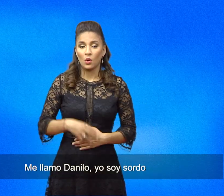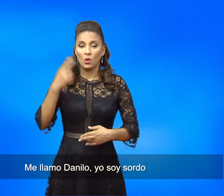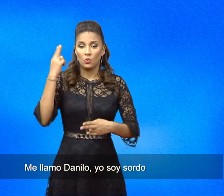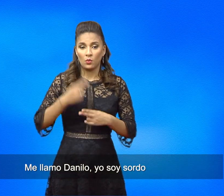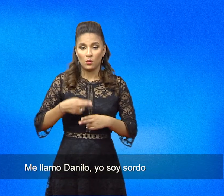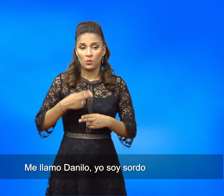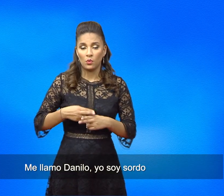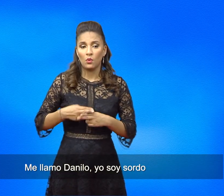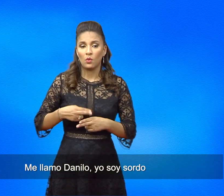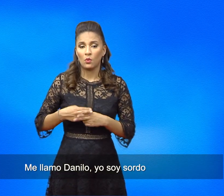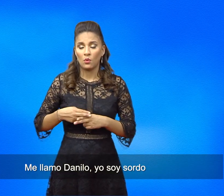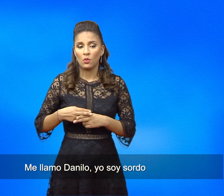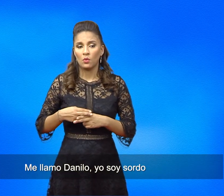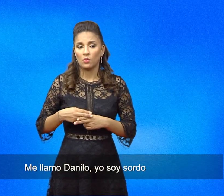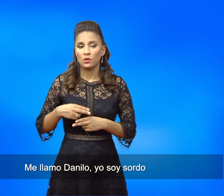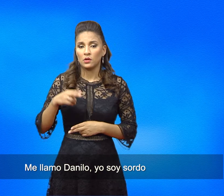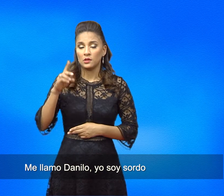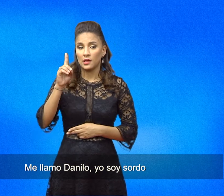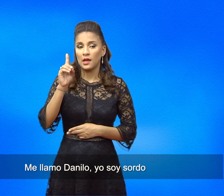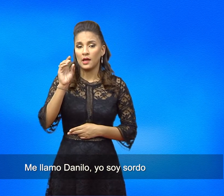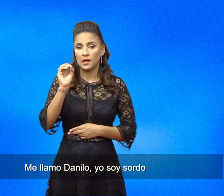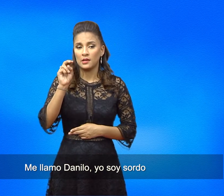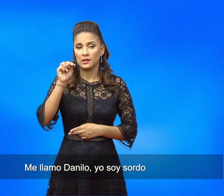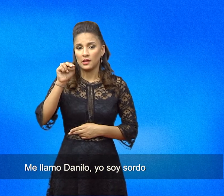me llamo danilo